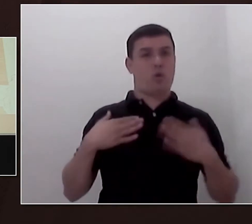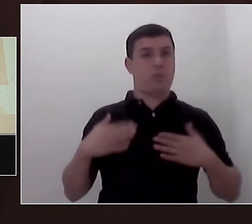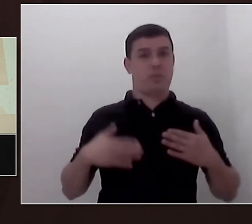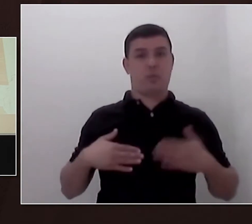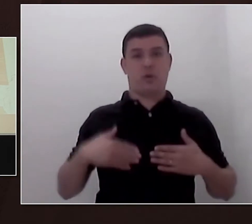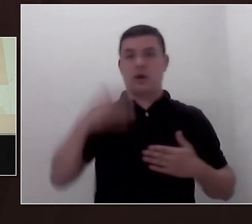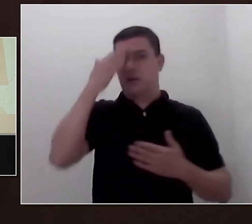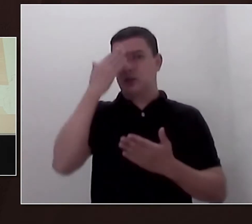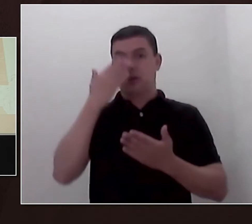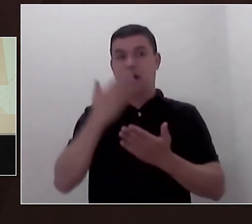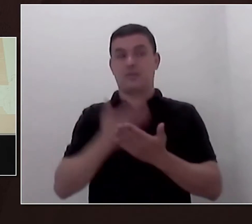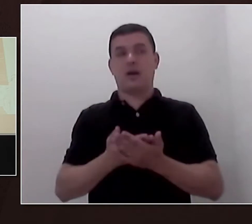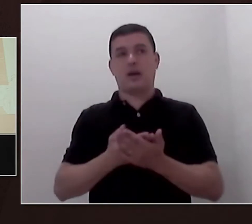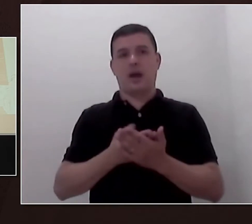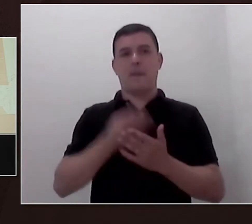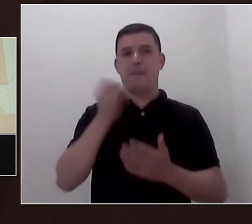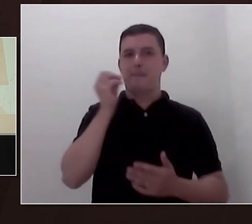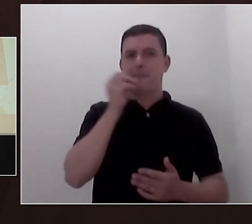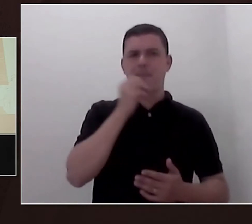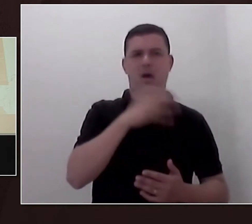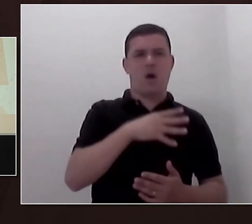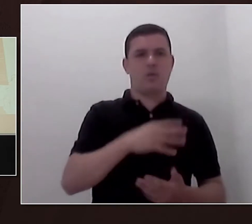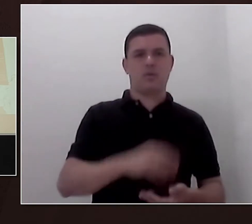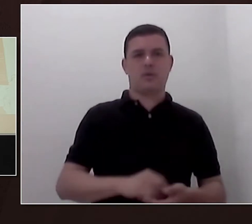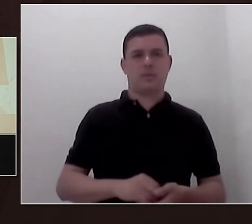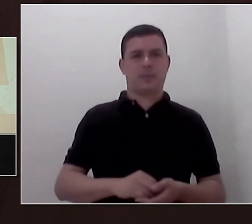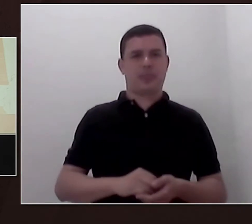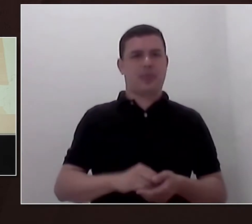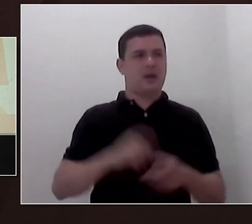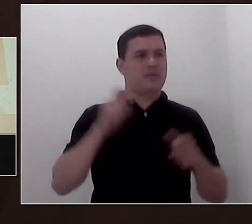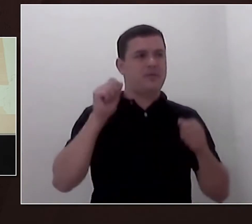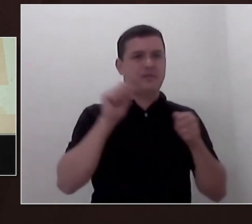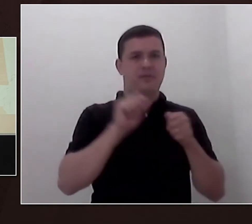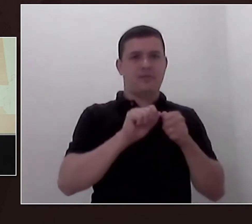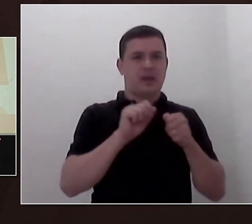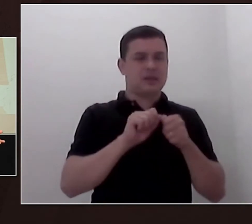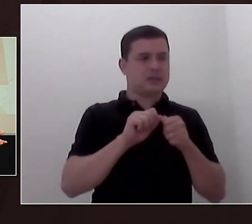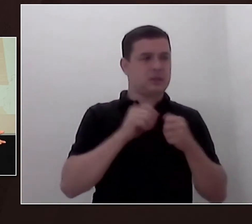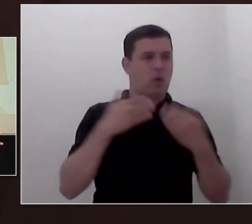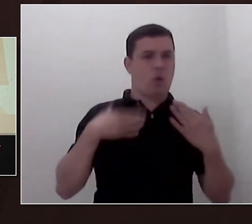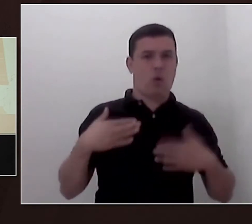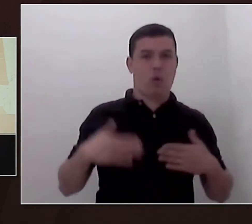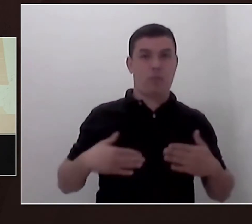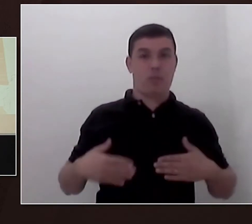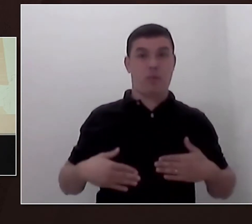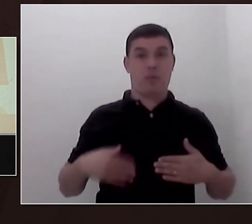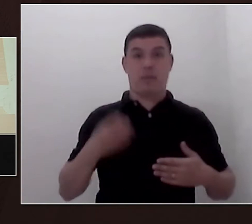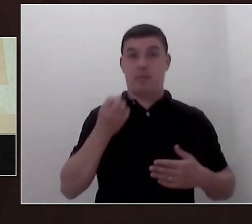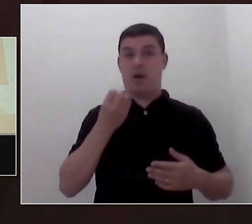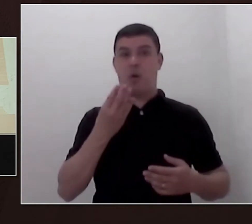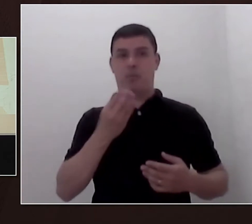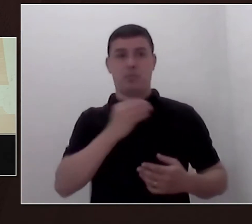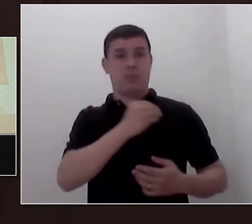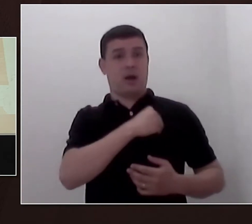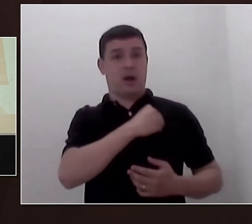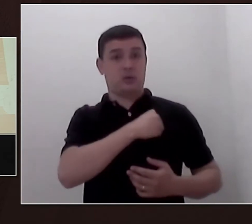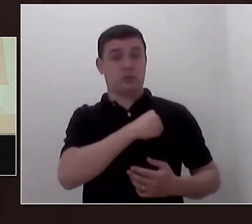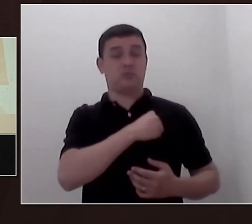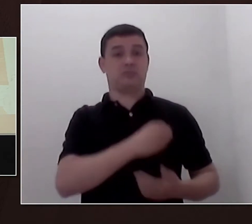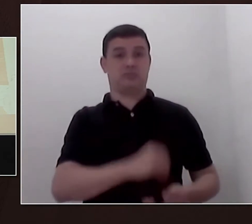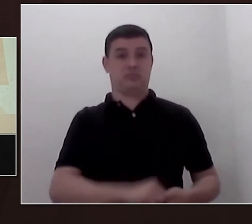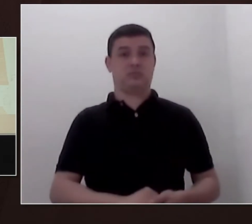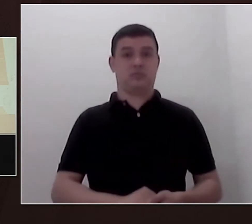O meu corpo já foi criado mal, por isso que ele peca, entendeu? Então, essa era a explicação